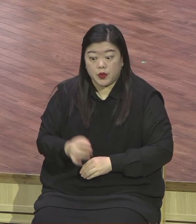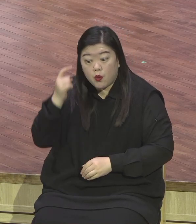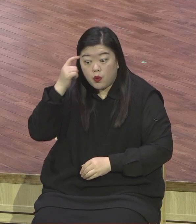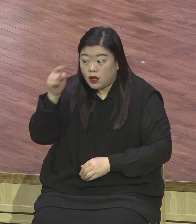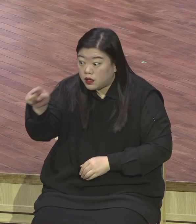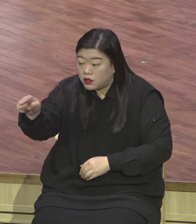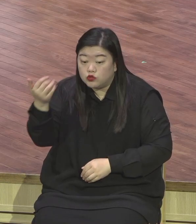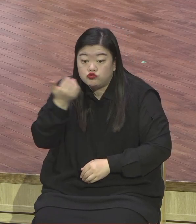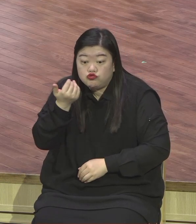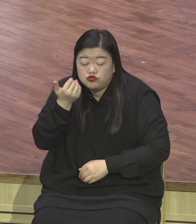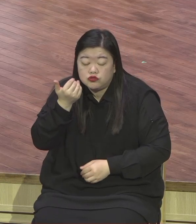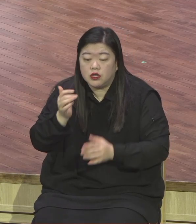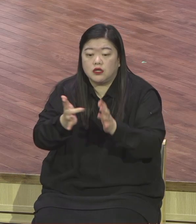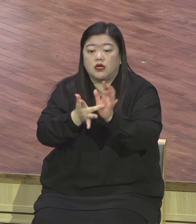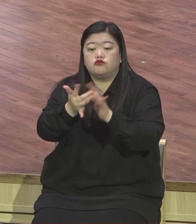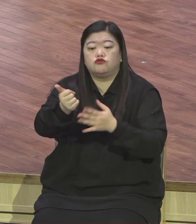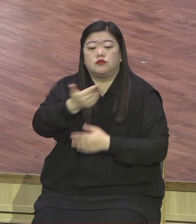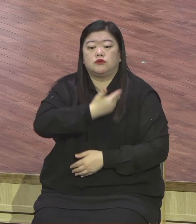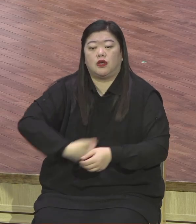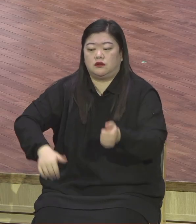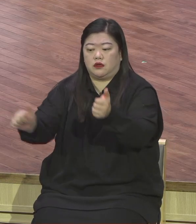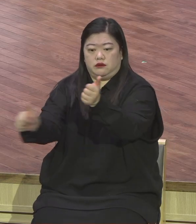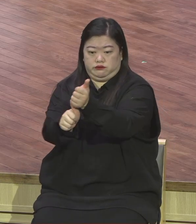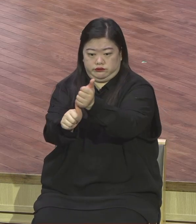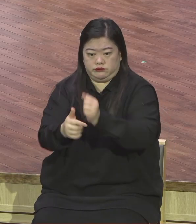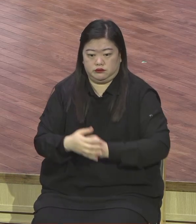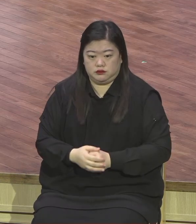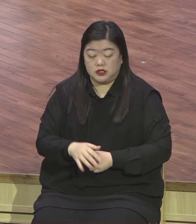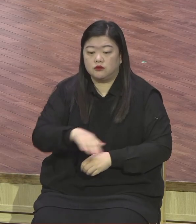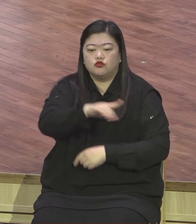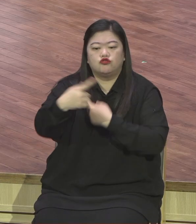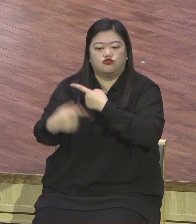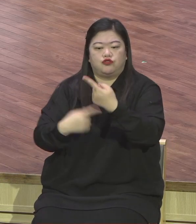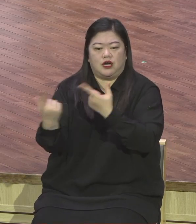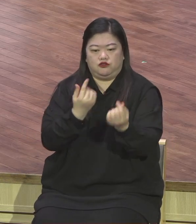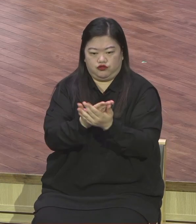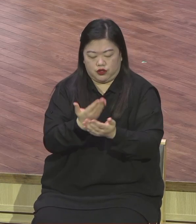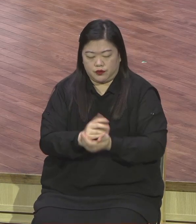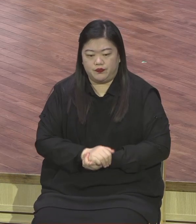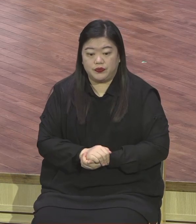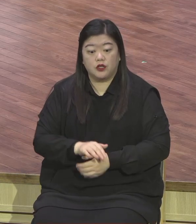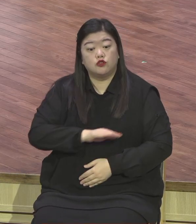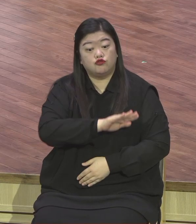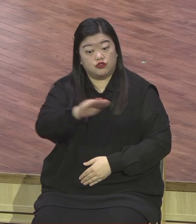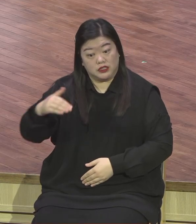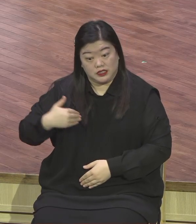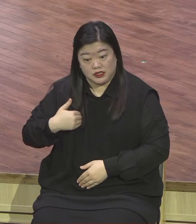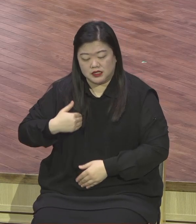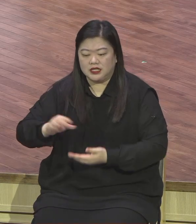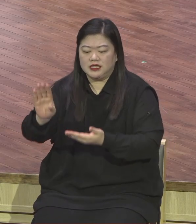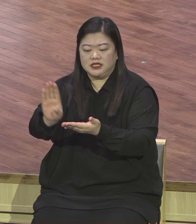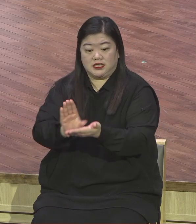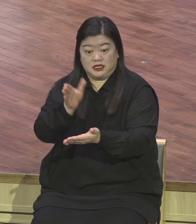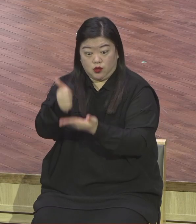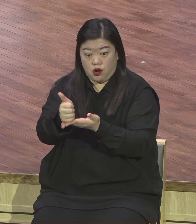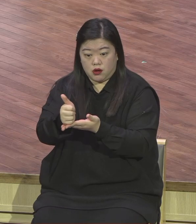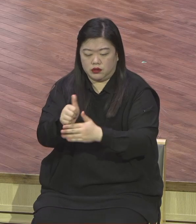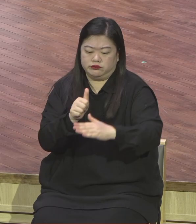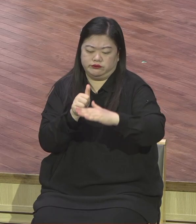때문에 예수님 하시는 그대로 하는 겁니다 우리는 따라하세요 우리는 그리스도의 정권대사다